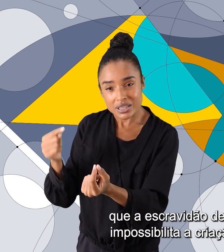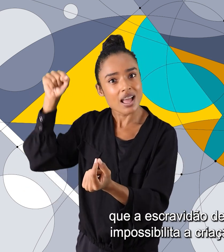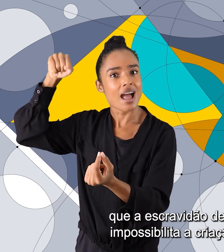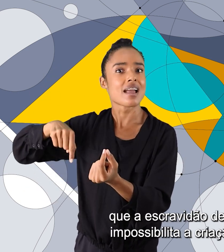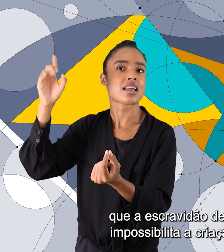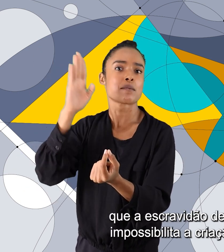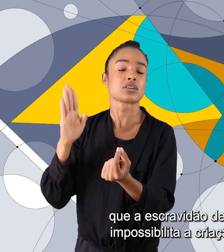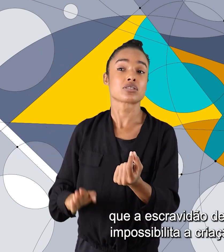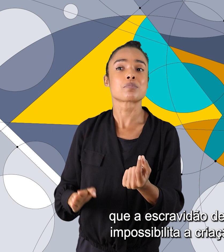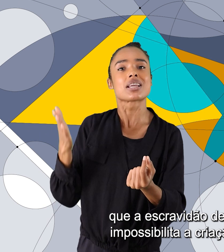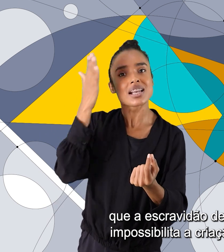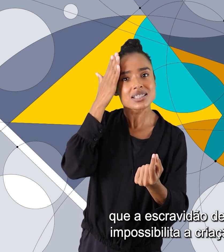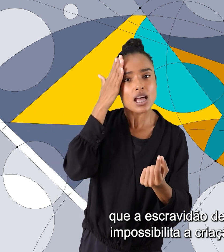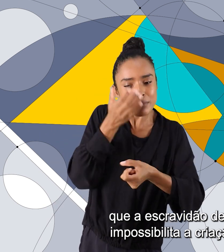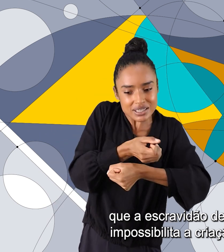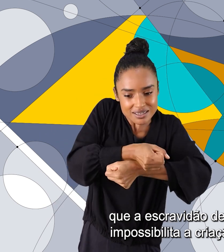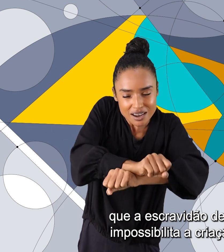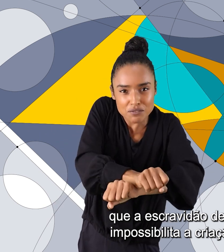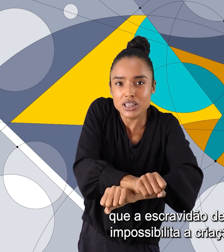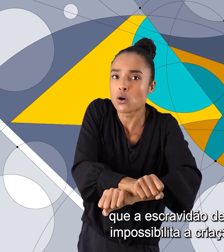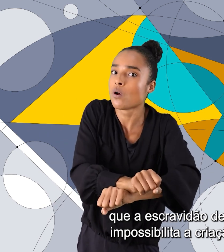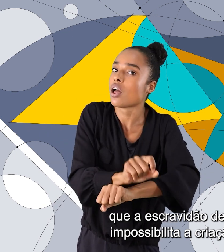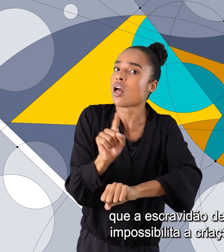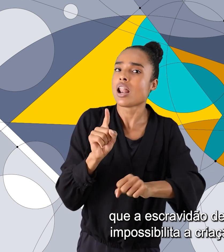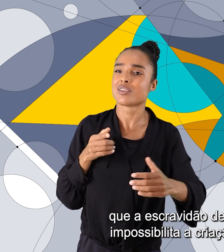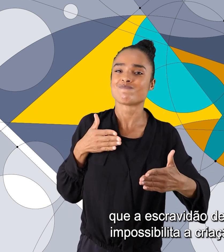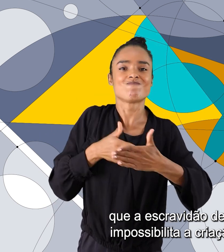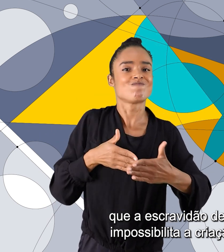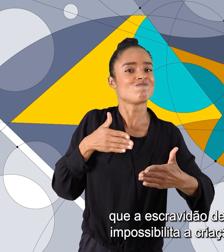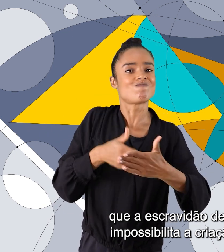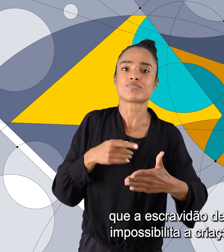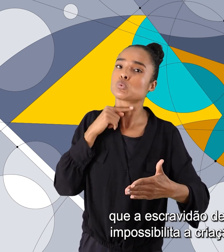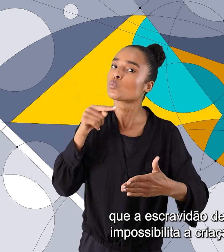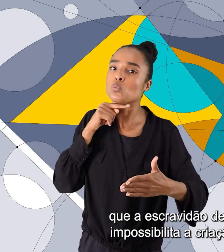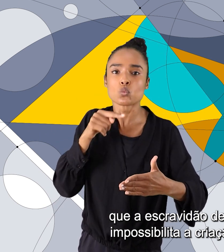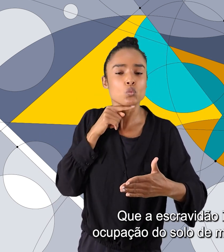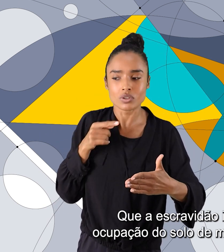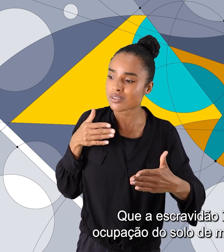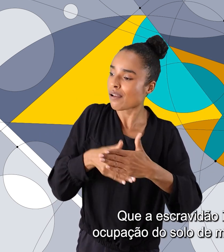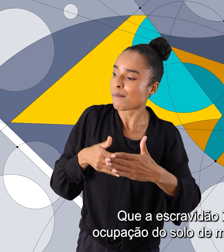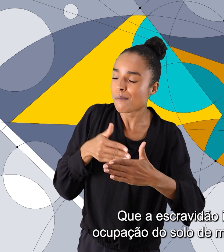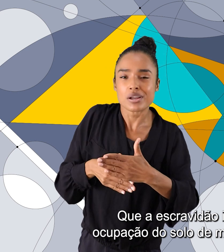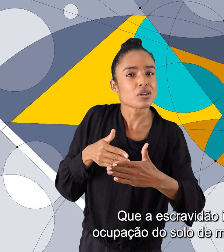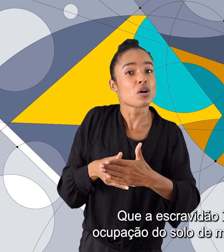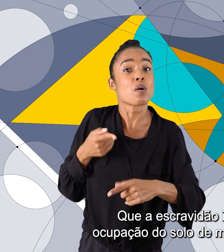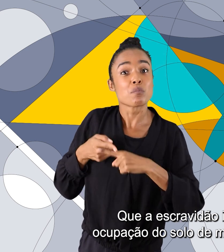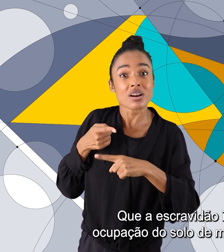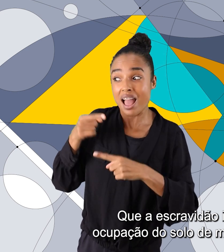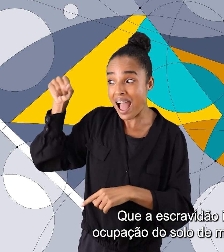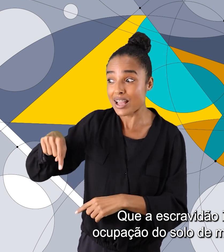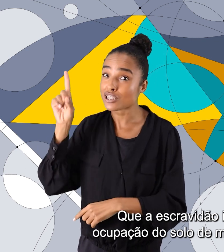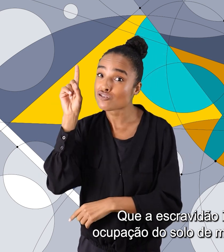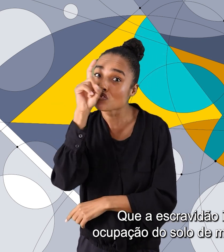que a escravidão, de certa maneira, impossibilita a criação de indústria, que a escravidão